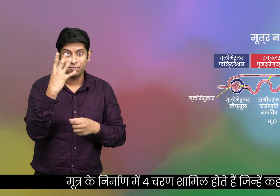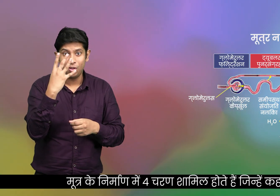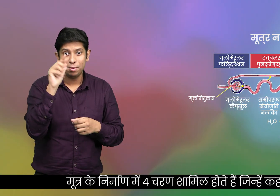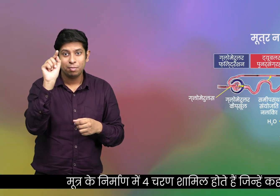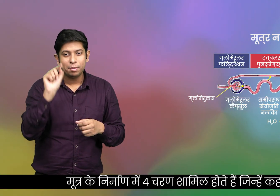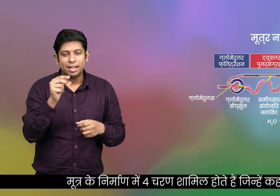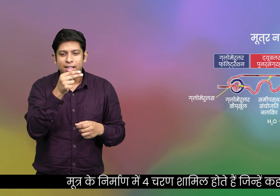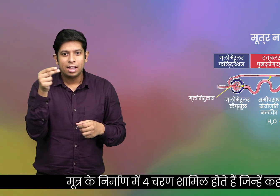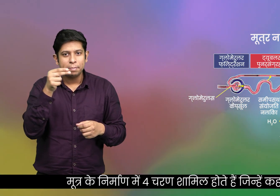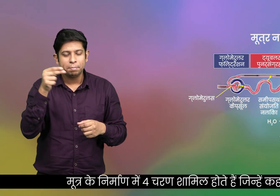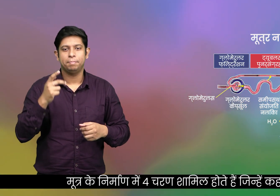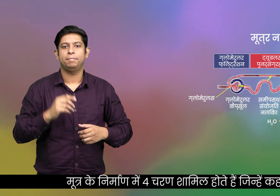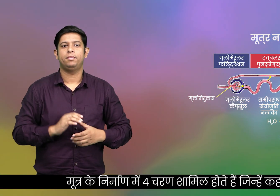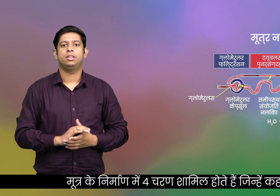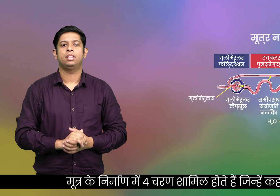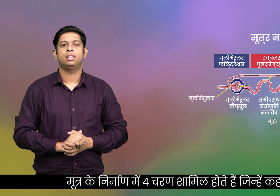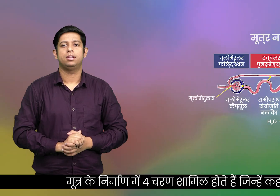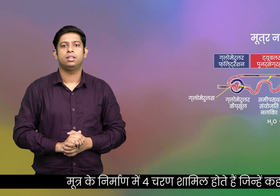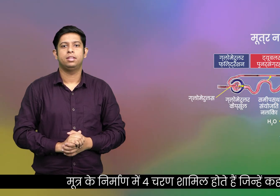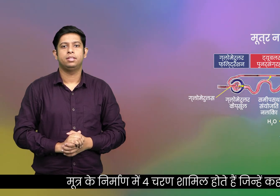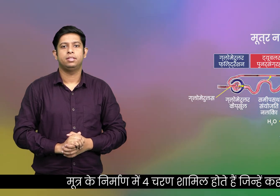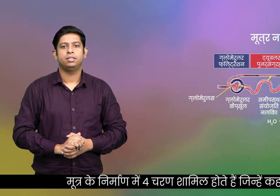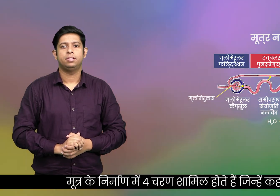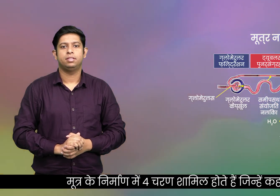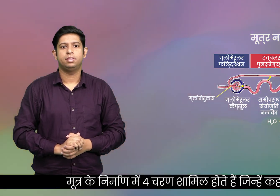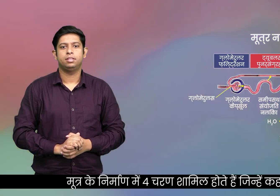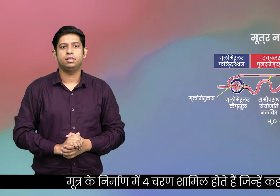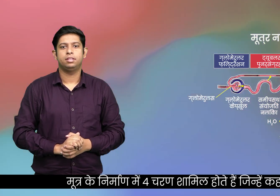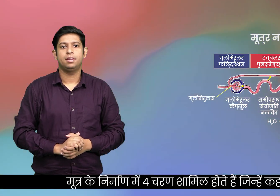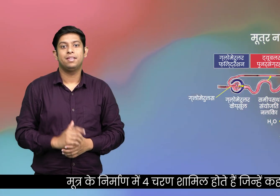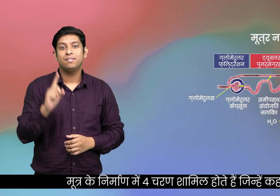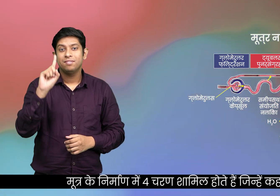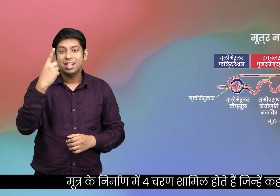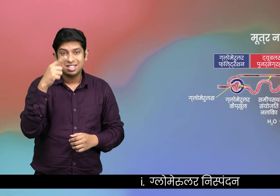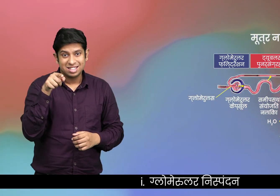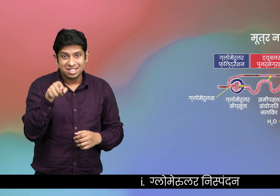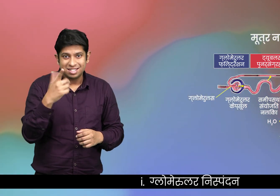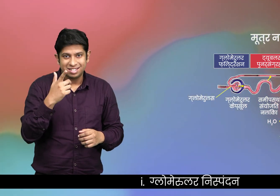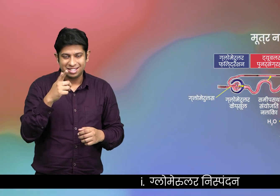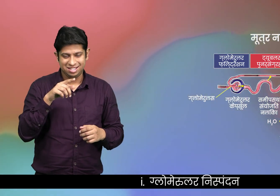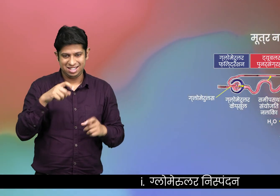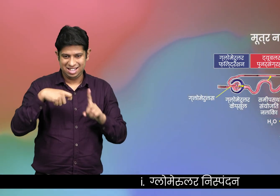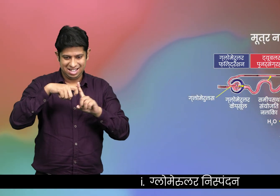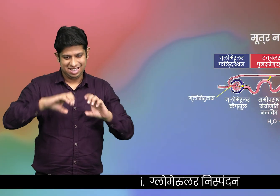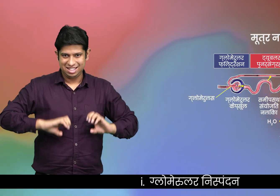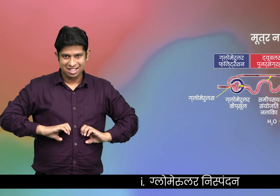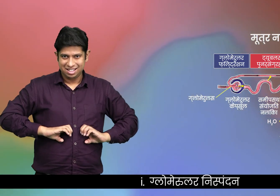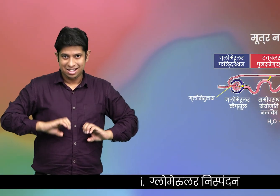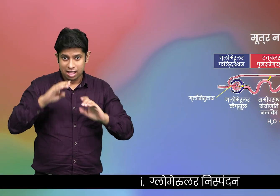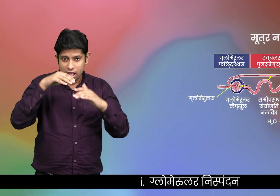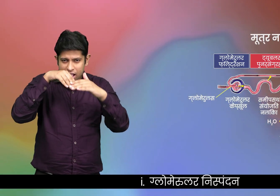4 चरण शामिल होते हैं, जिन्हें कहा जाता है ग्लोमेरुलर